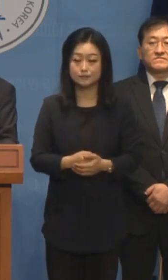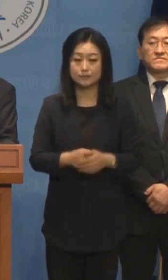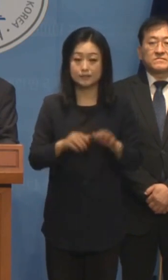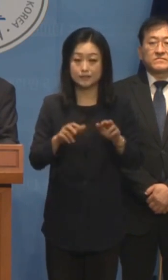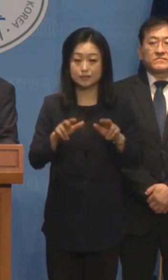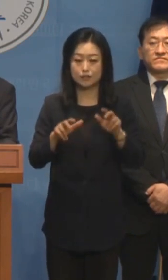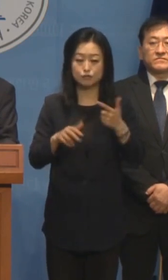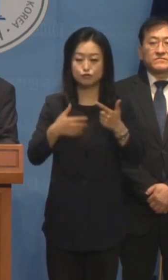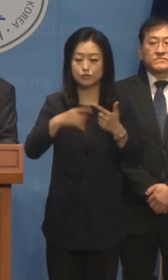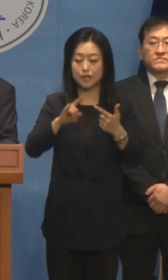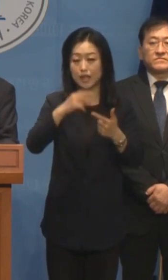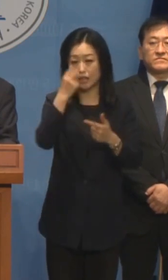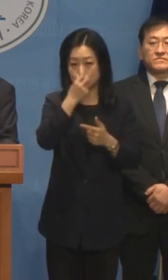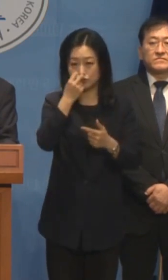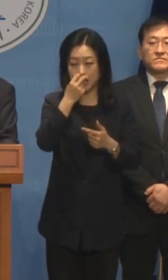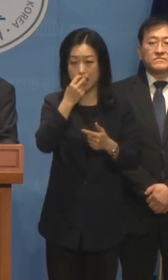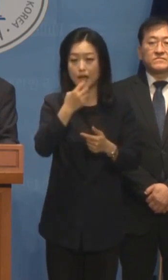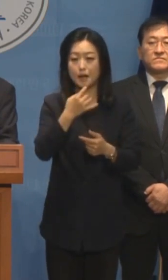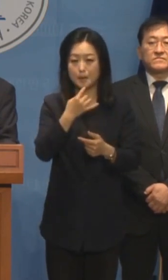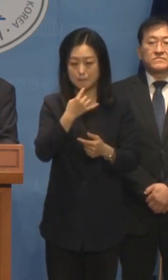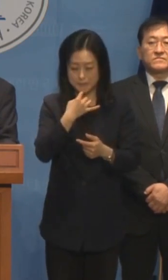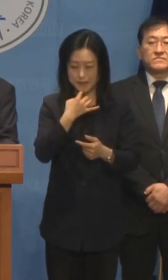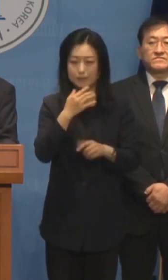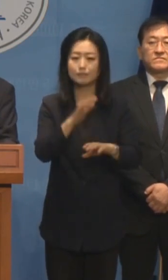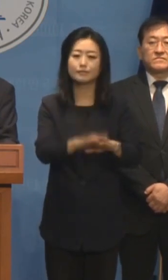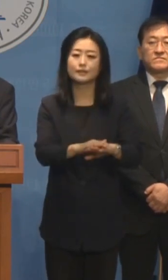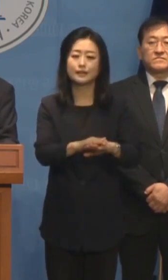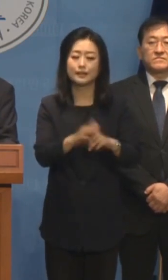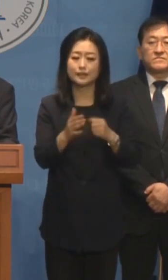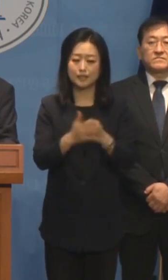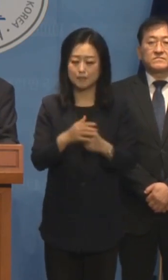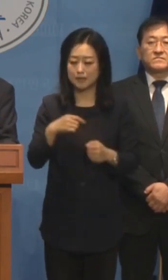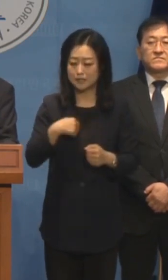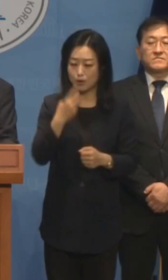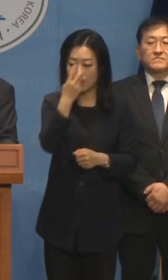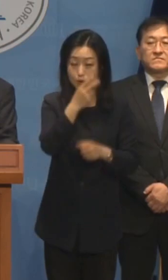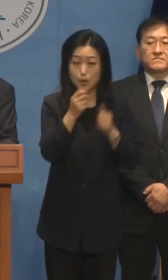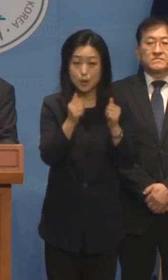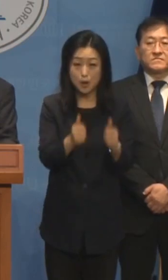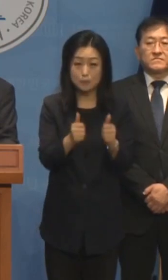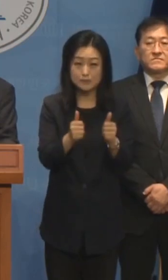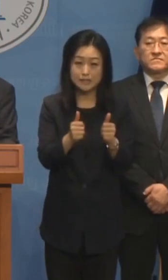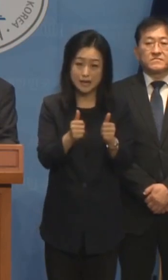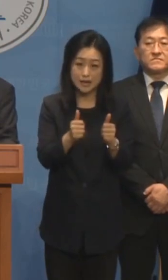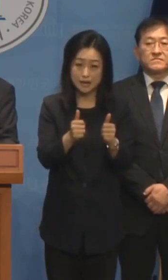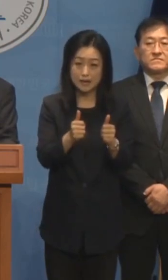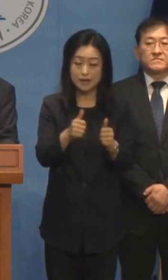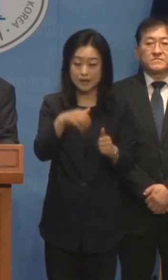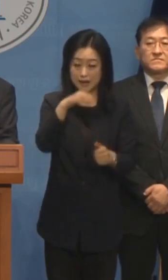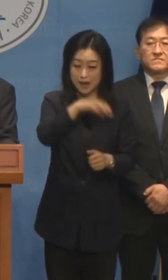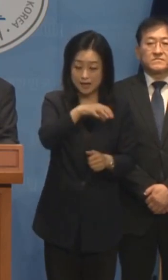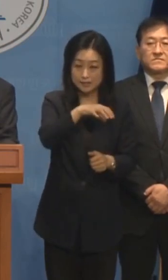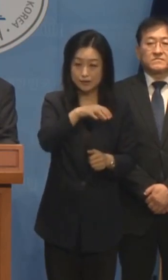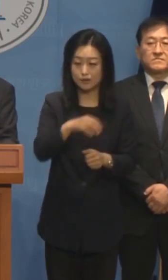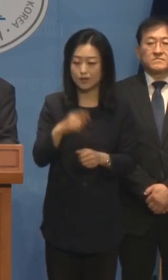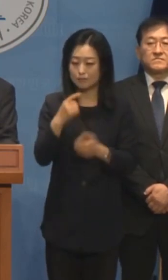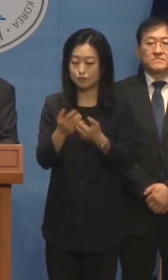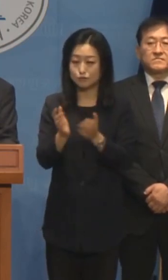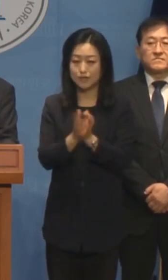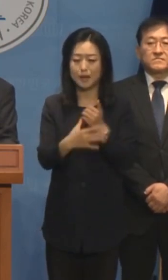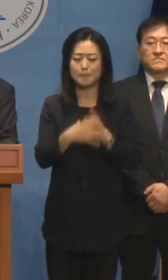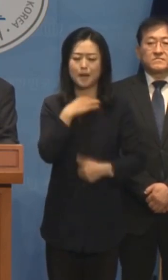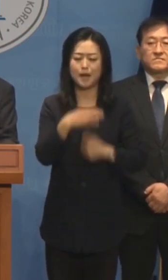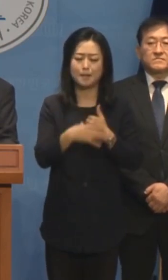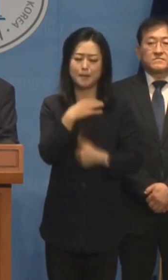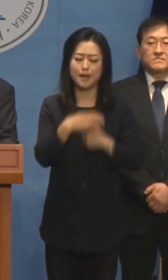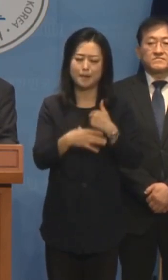등 수사권은 남겨두는 실책을 범하여 스스로 검찰의 사냥감이 되었습니다. 골든타임을 2번이나